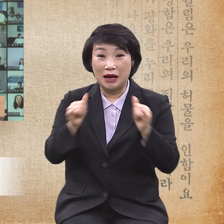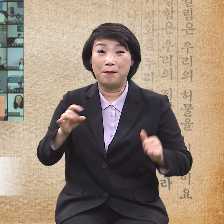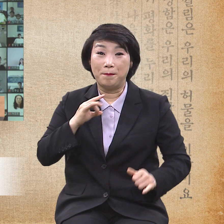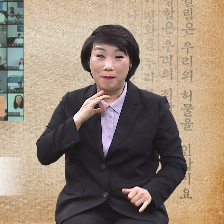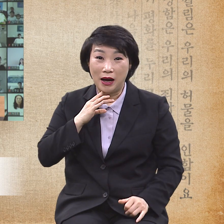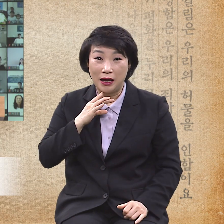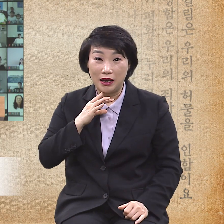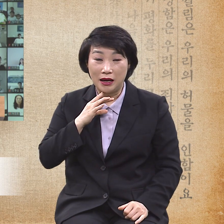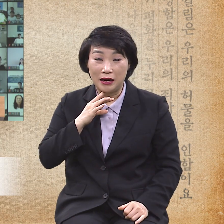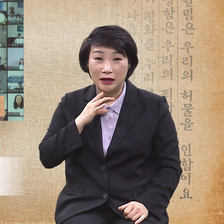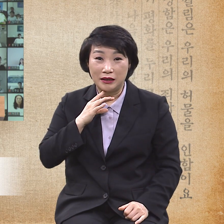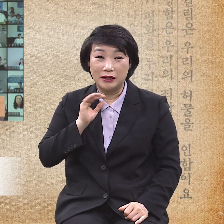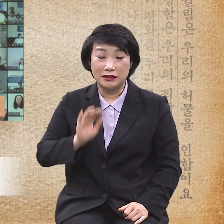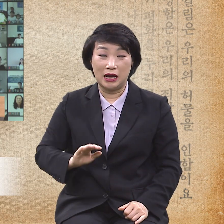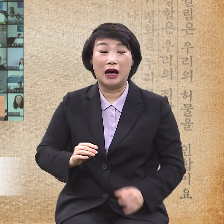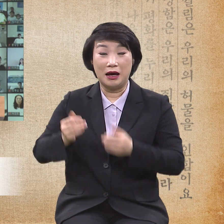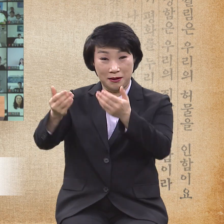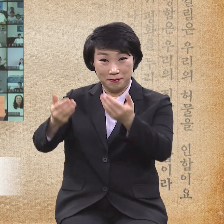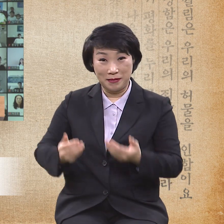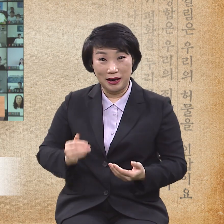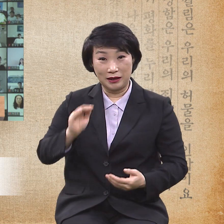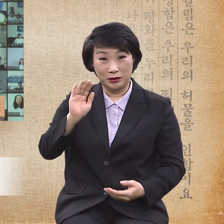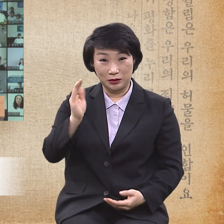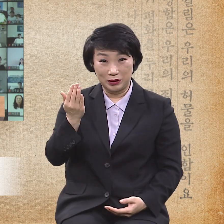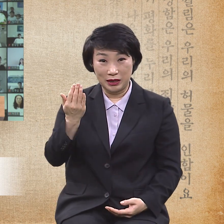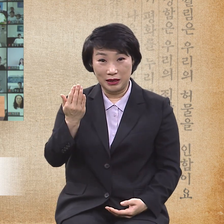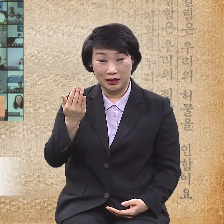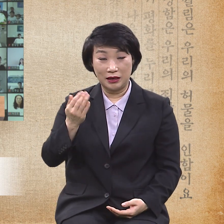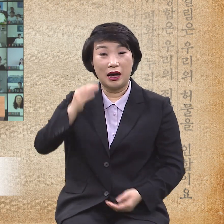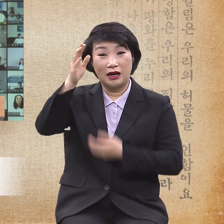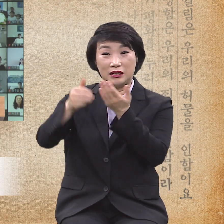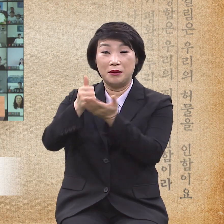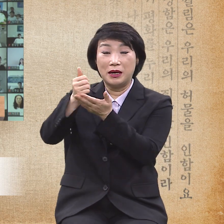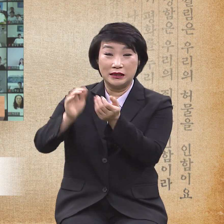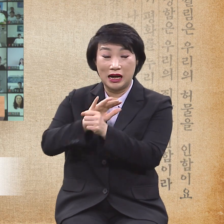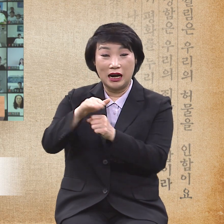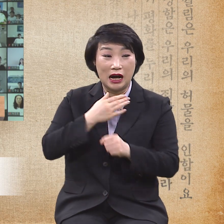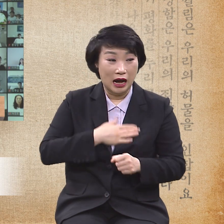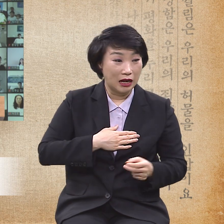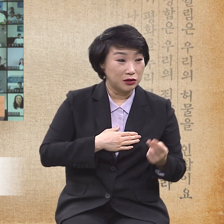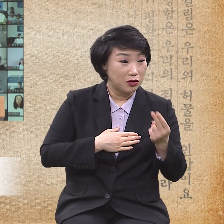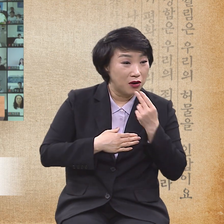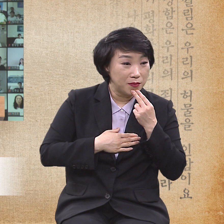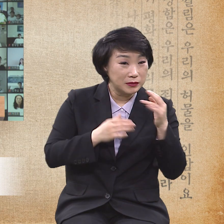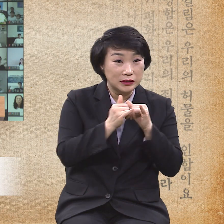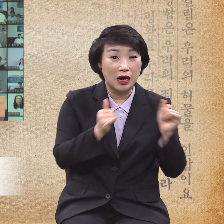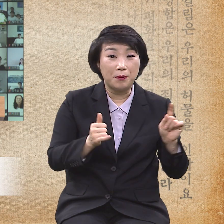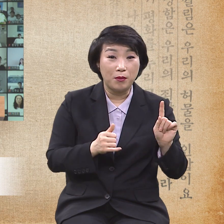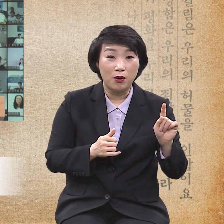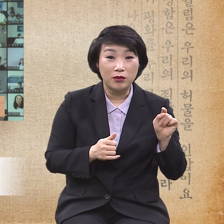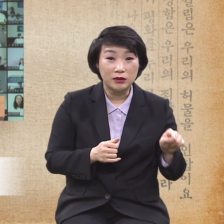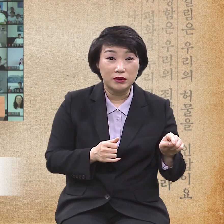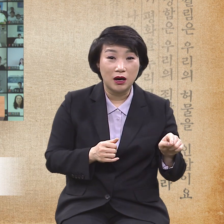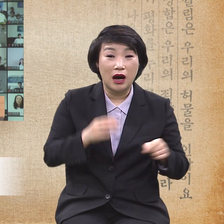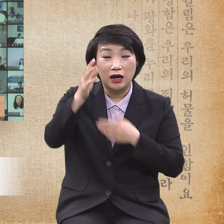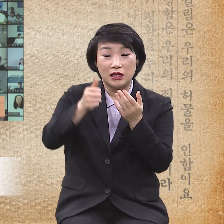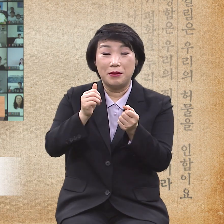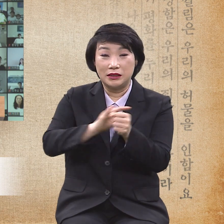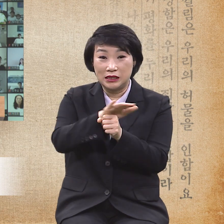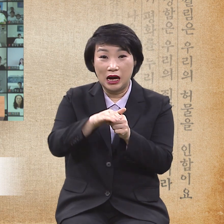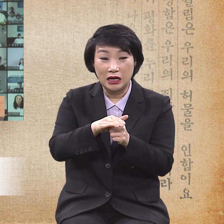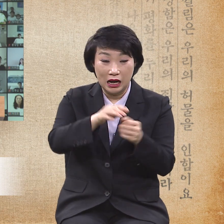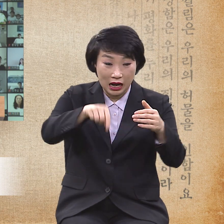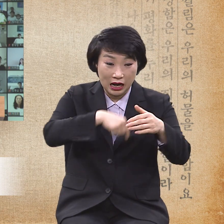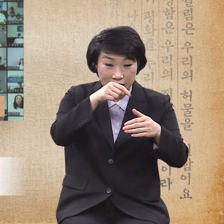자만이 받을 수 있으며, 하나님의 사랑을 알지 못하는 자들은 하나님의